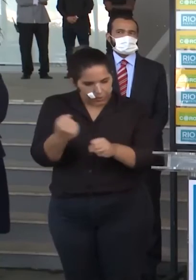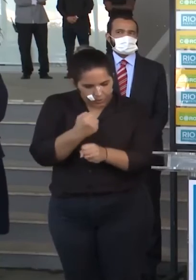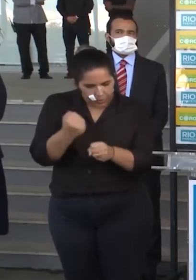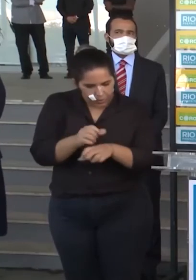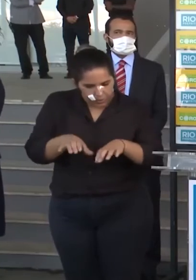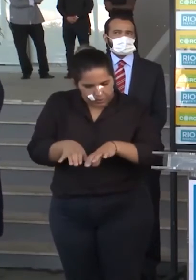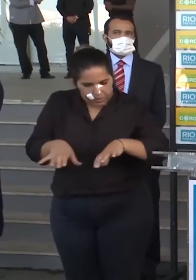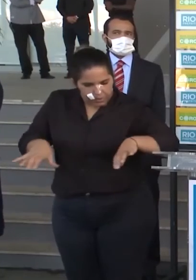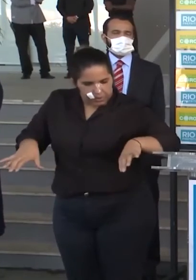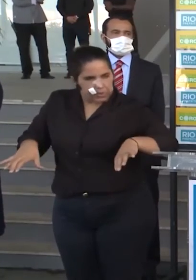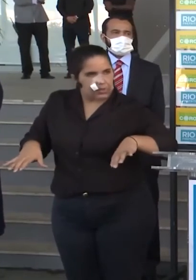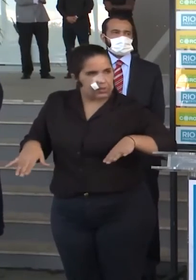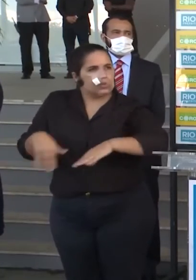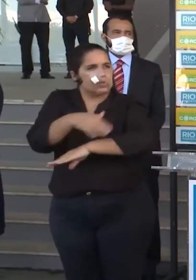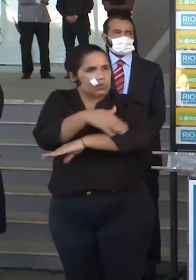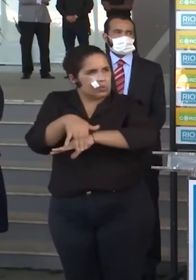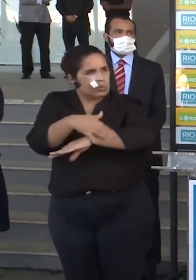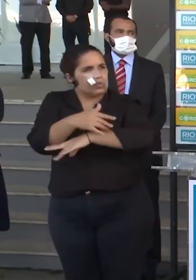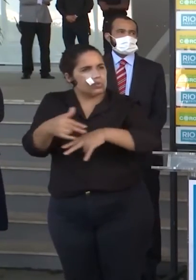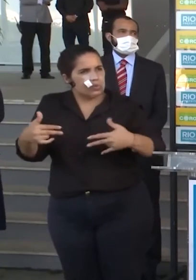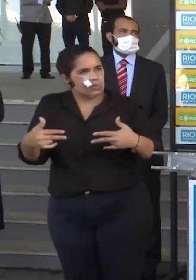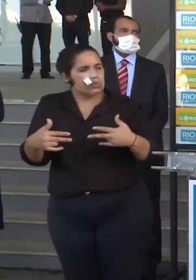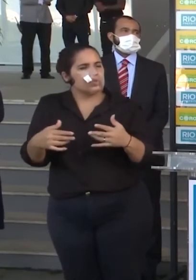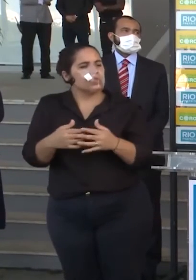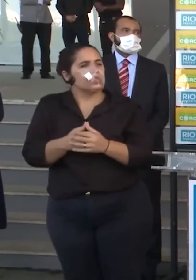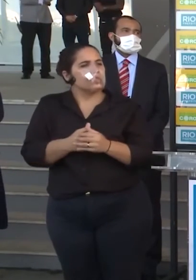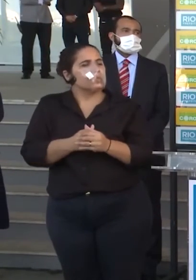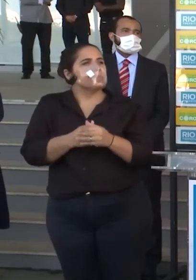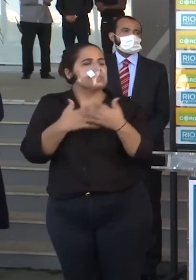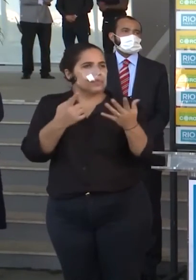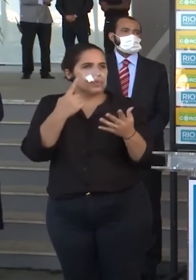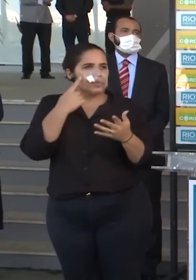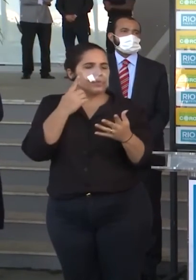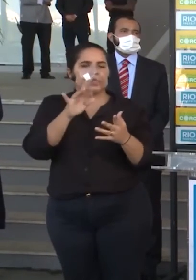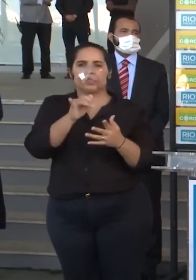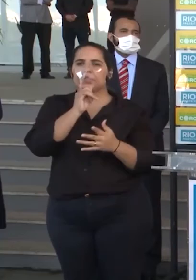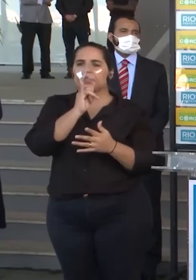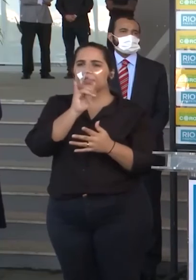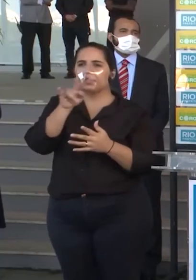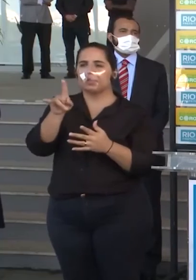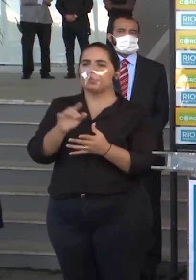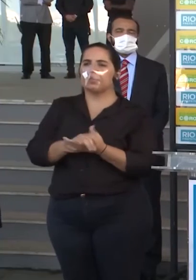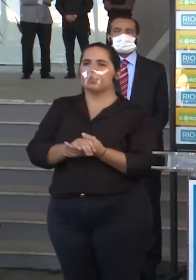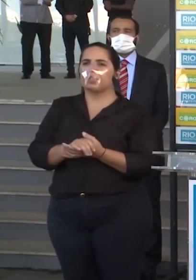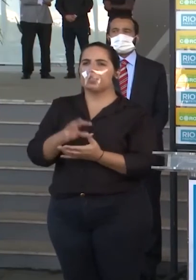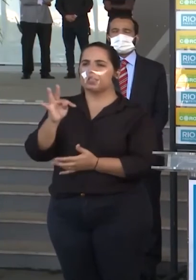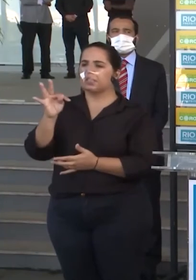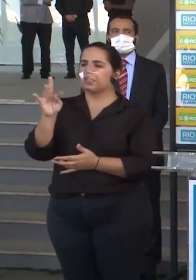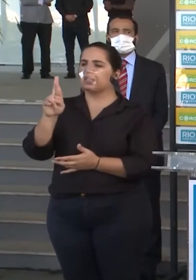refazimento de lajes que estão sendo menores, veja, por exemplo, o caso da